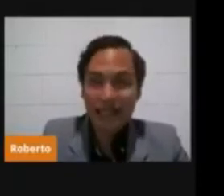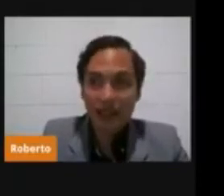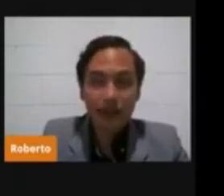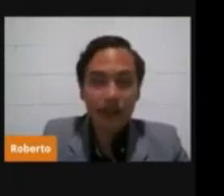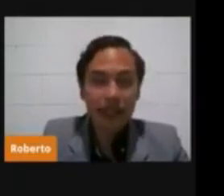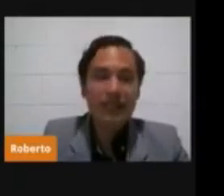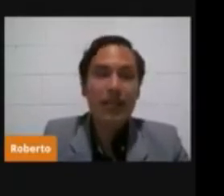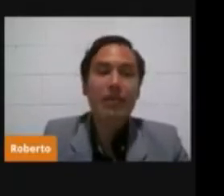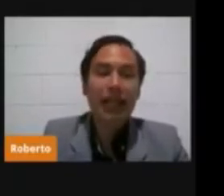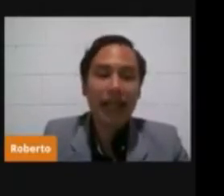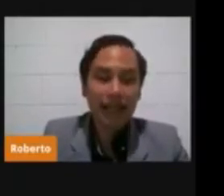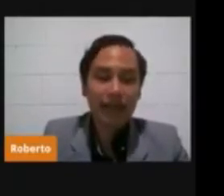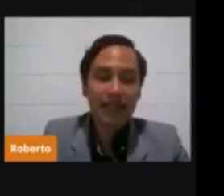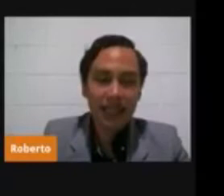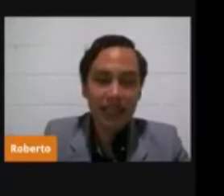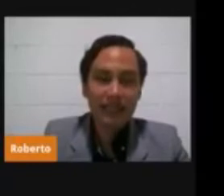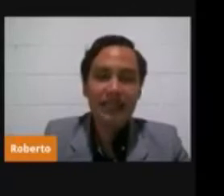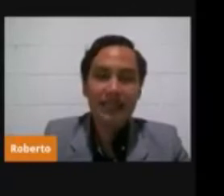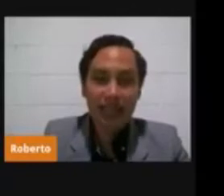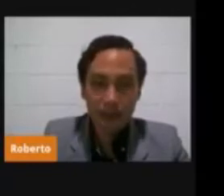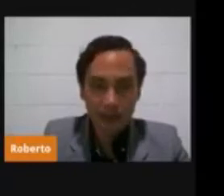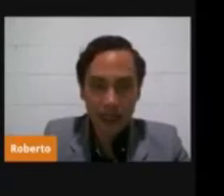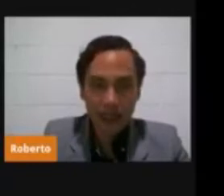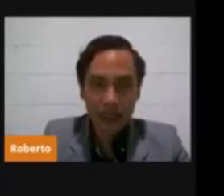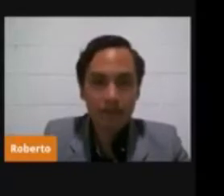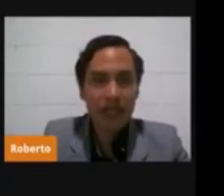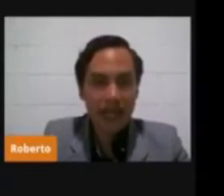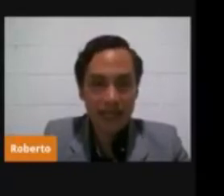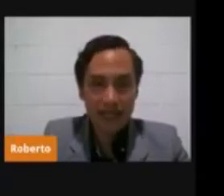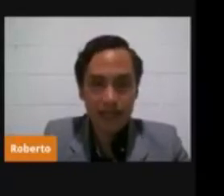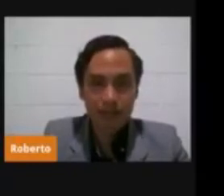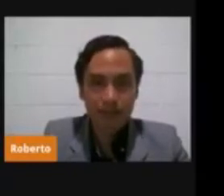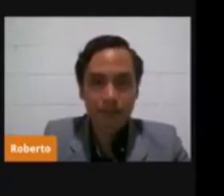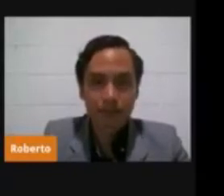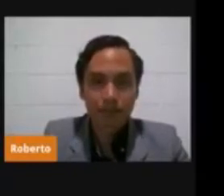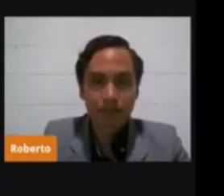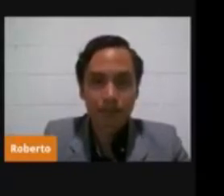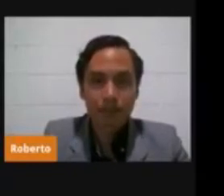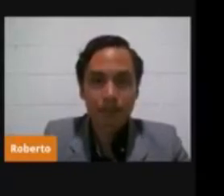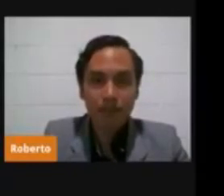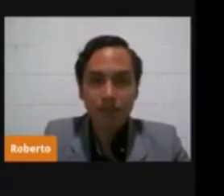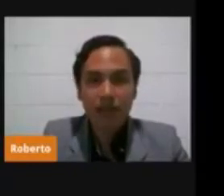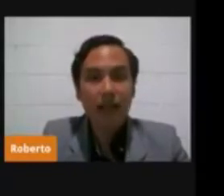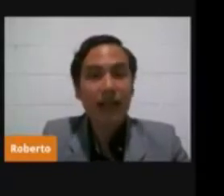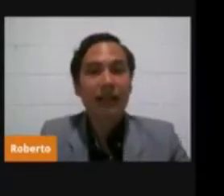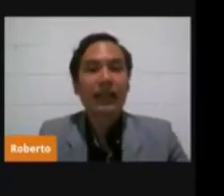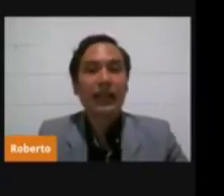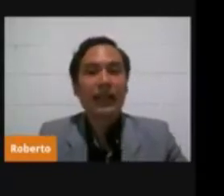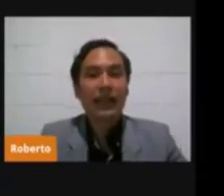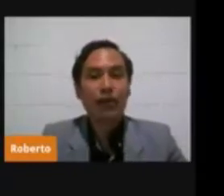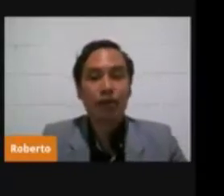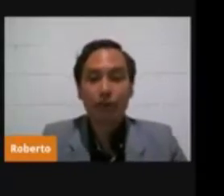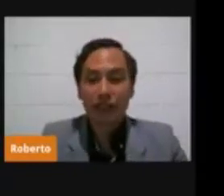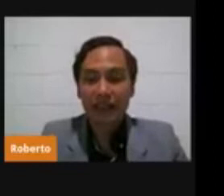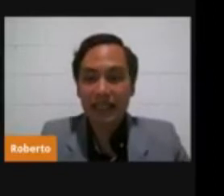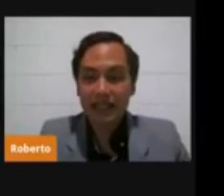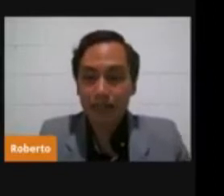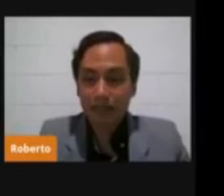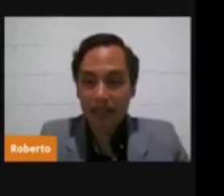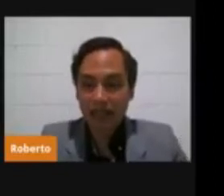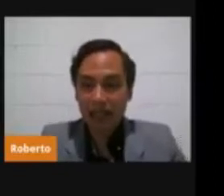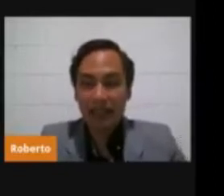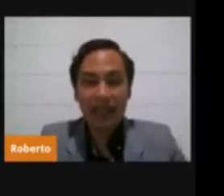de El Salvador, se llama lengua de señas salvadoreña LESA. Ahora, los